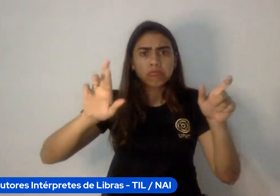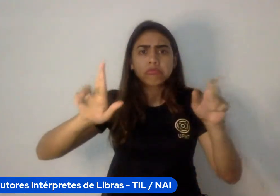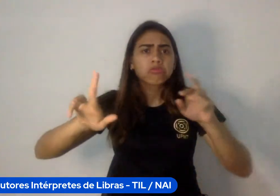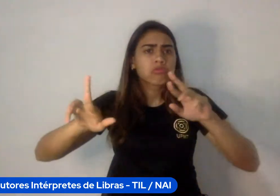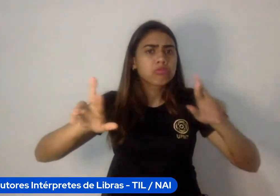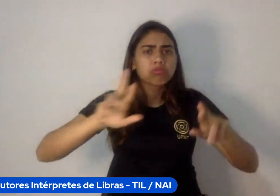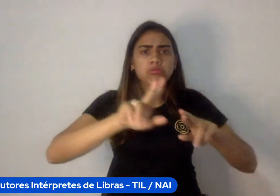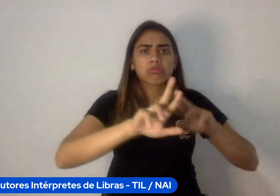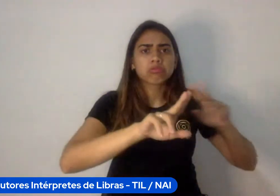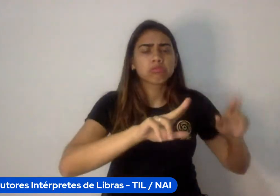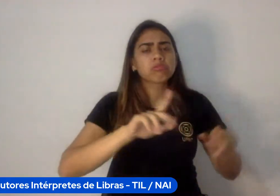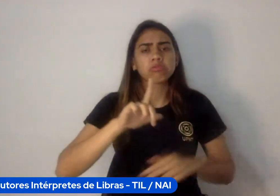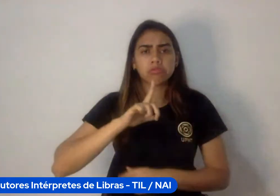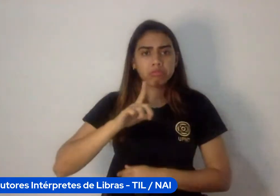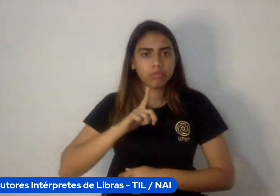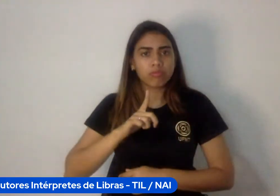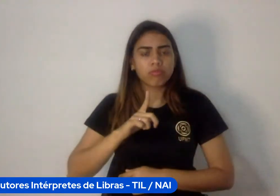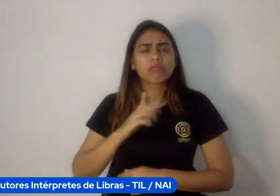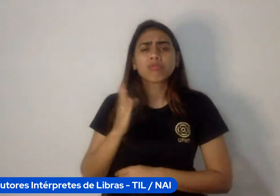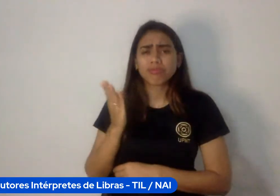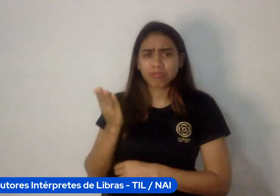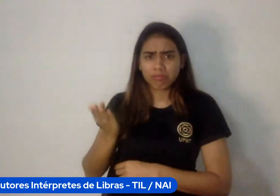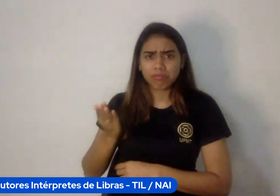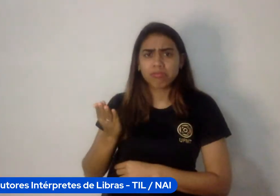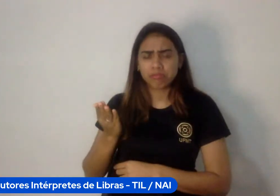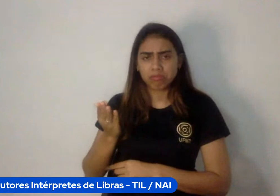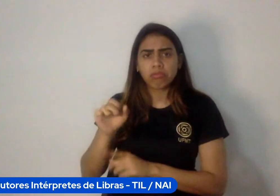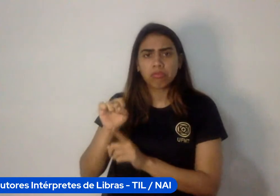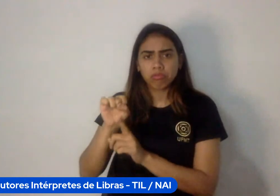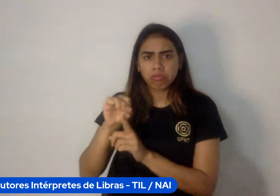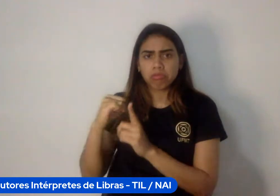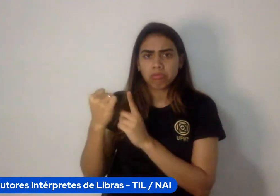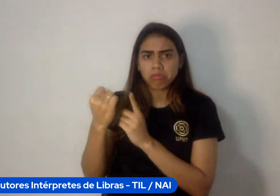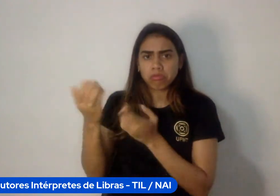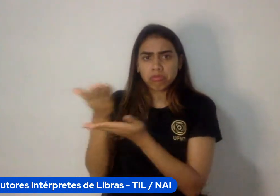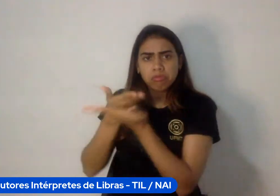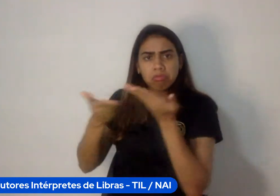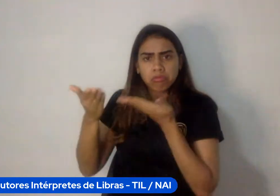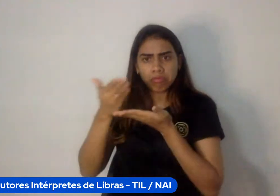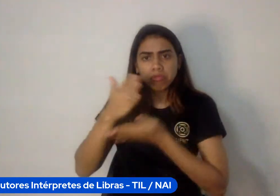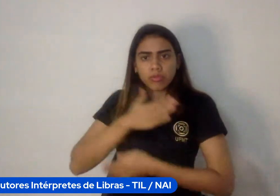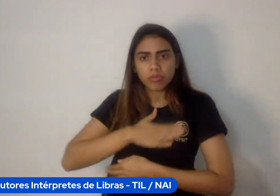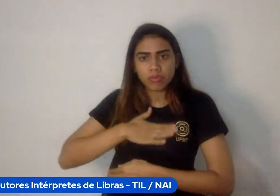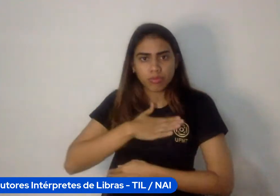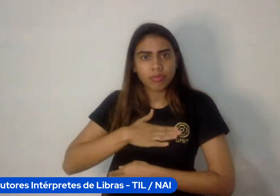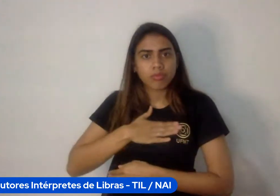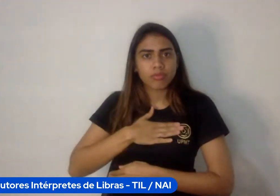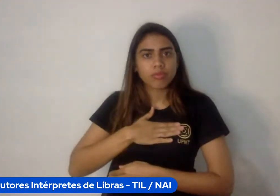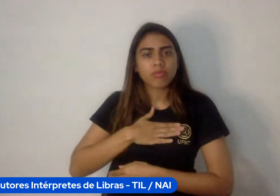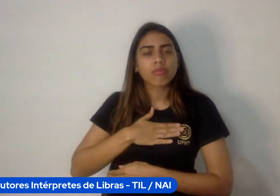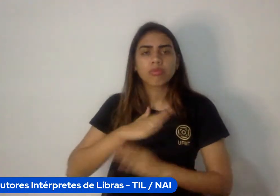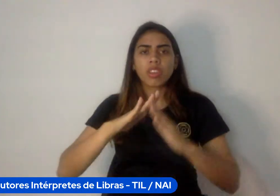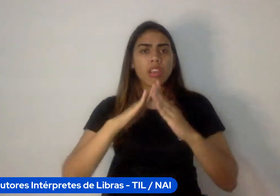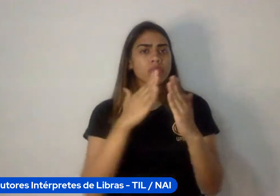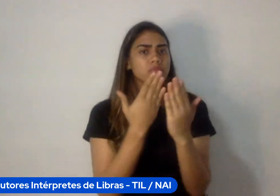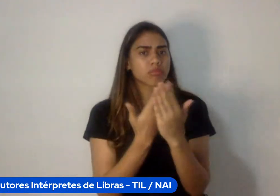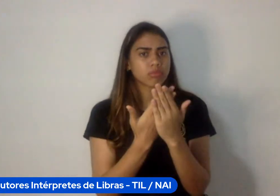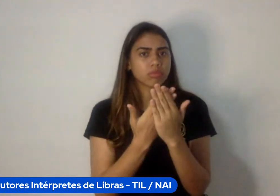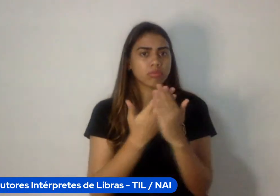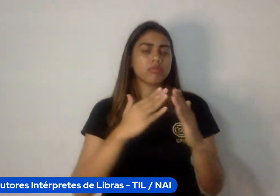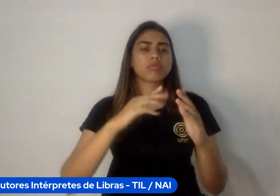igreja, em tudo, ele está em todo lugar. Quando se passou a adotar o modelo da educação inclusiva nas